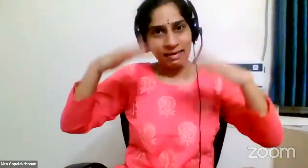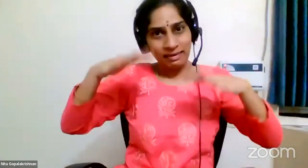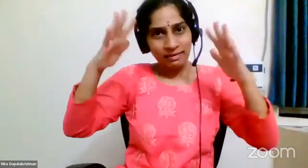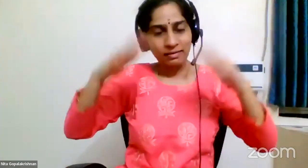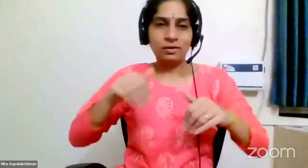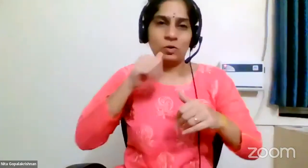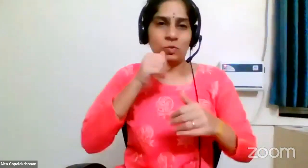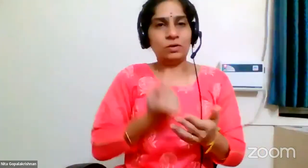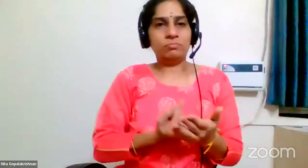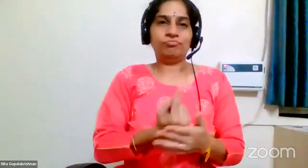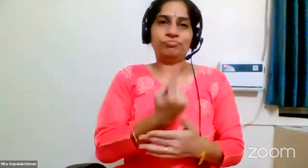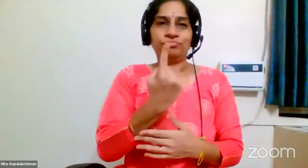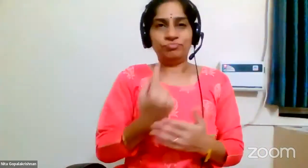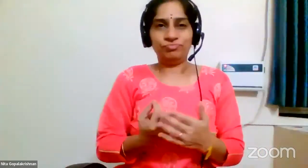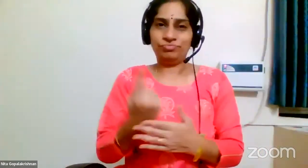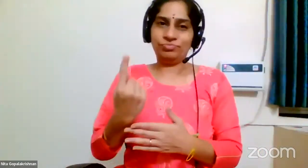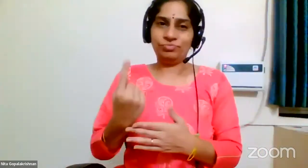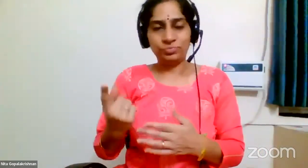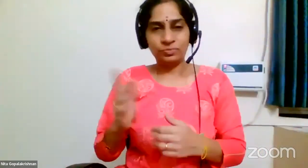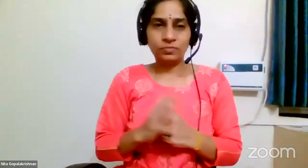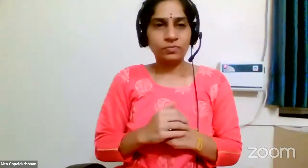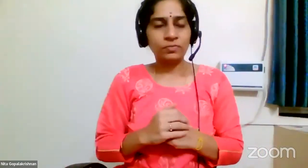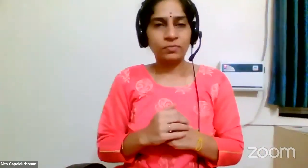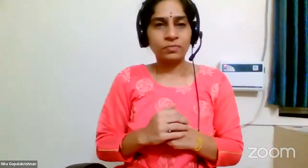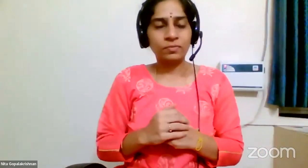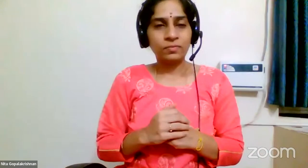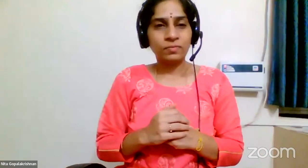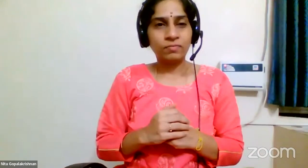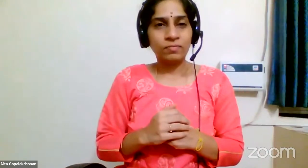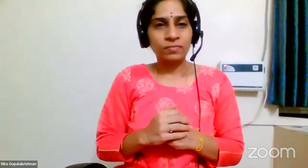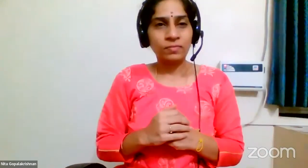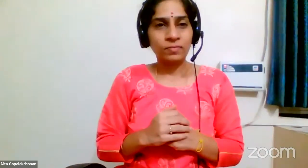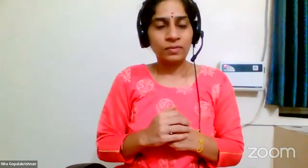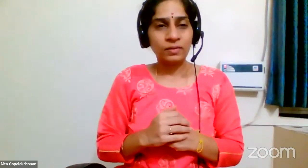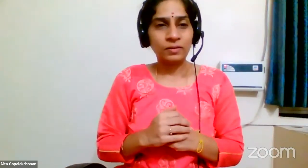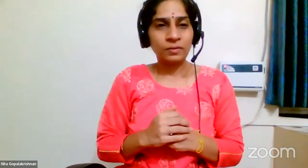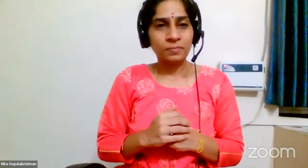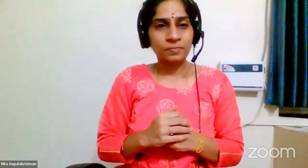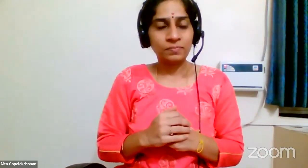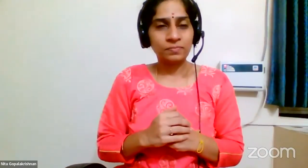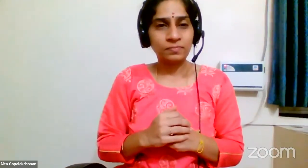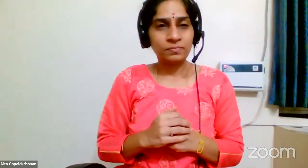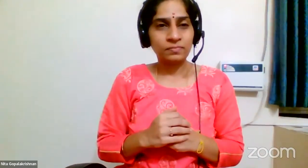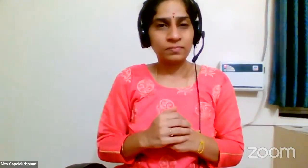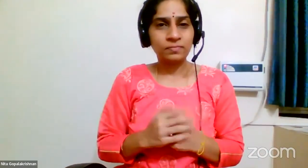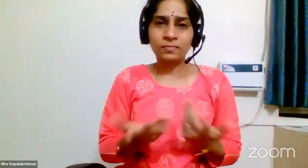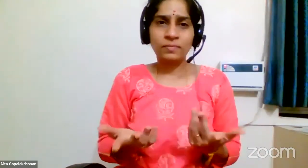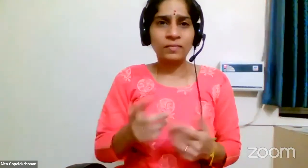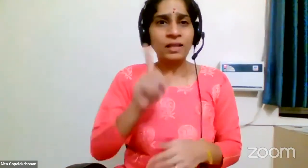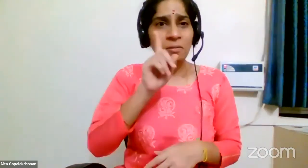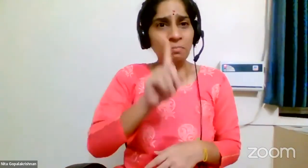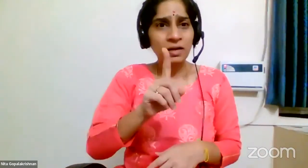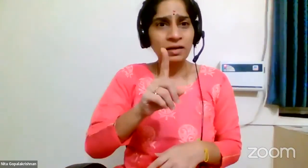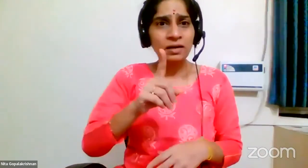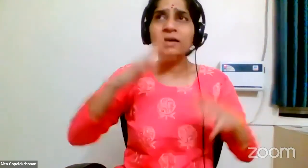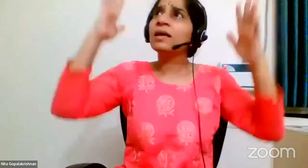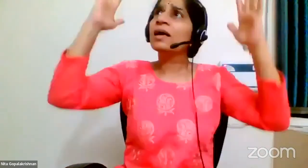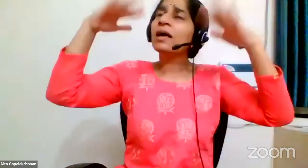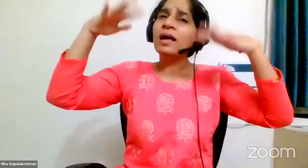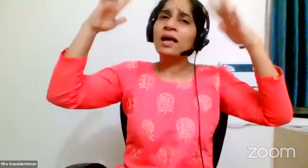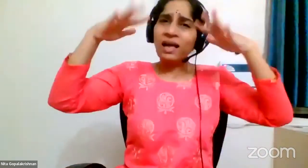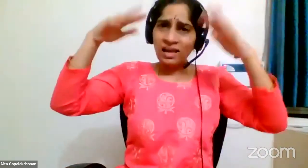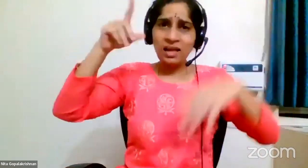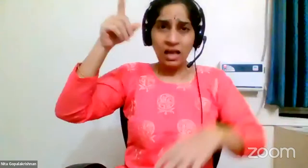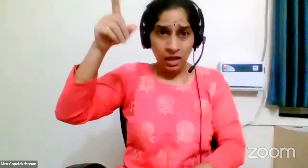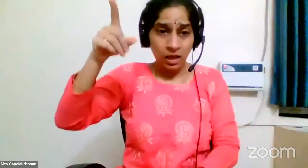लेकिन वर्षा को उस चीज का कोई प्रभाव नहीं है। बारिश को उस बात से कोई प्रभाव नहीं है। वो तो समुद्र पे भी बरसती